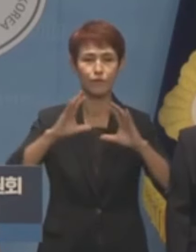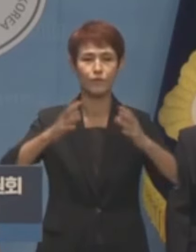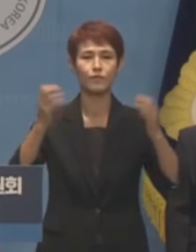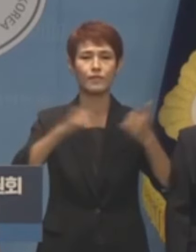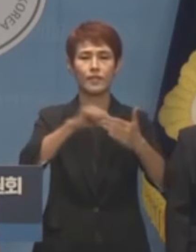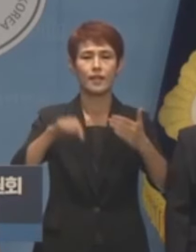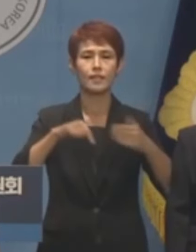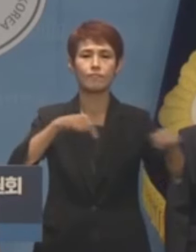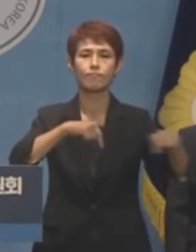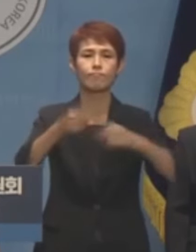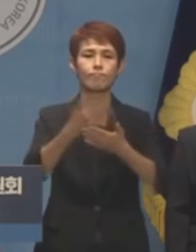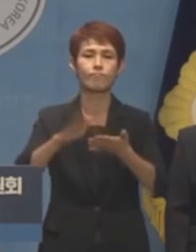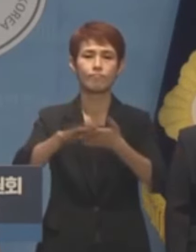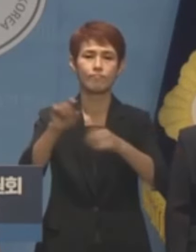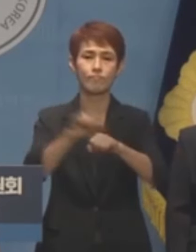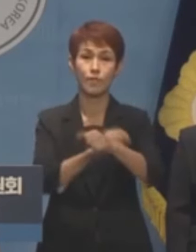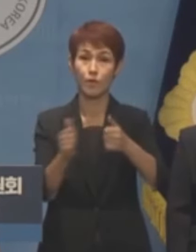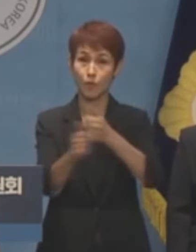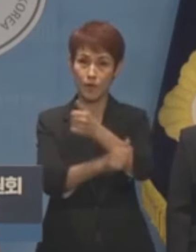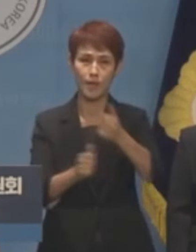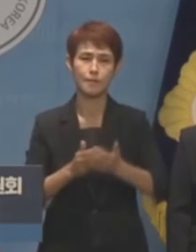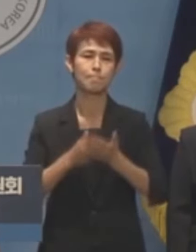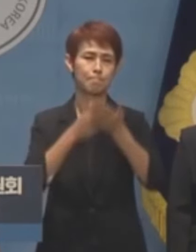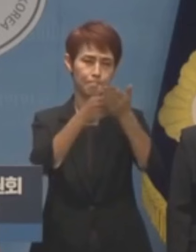특별위원회 구성을 촉구합니다